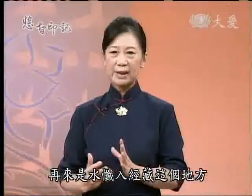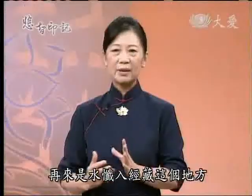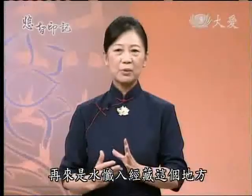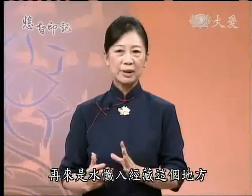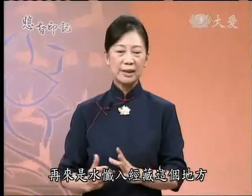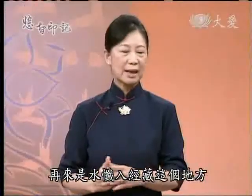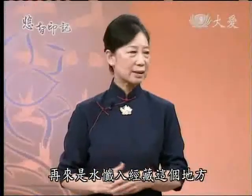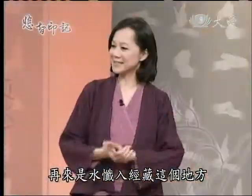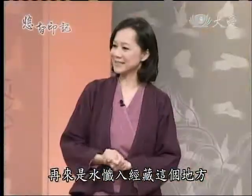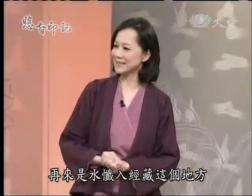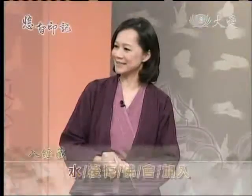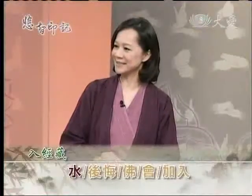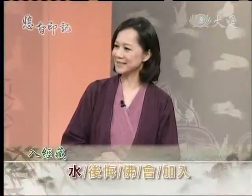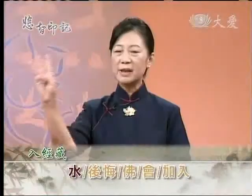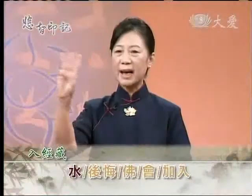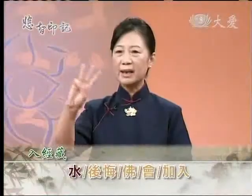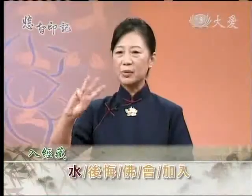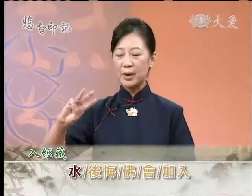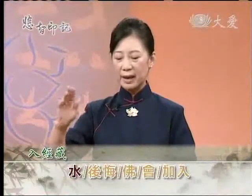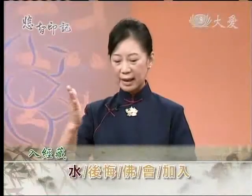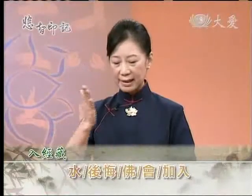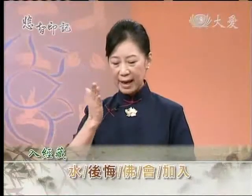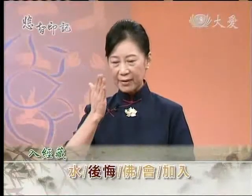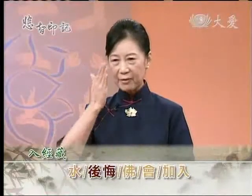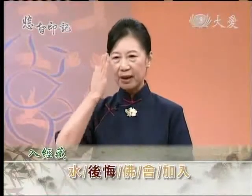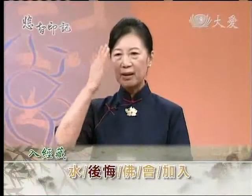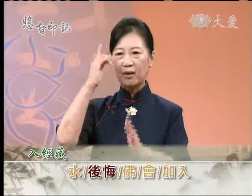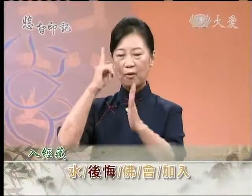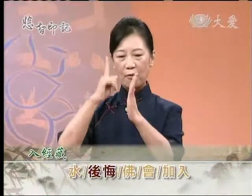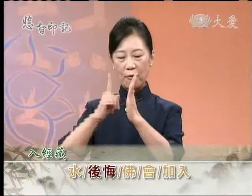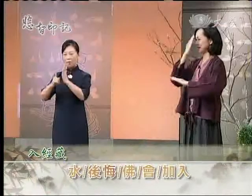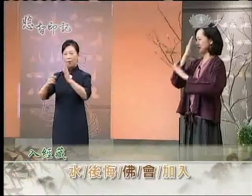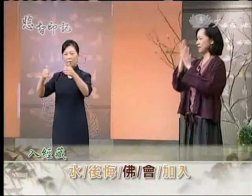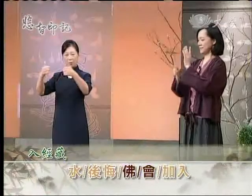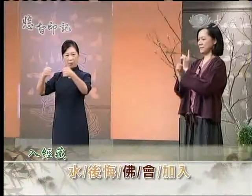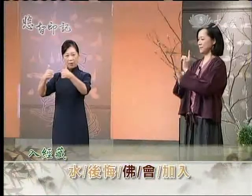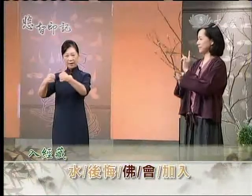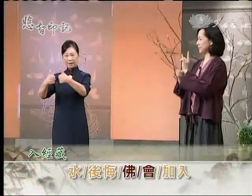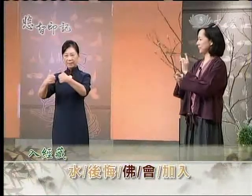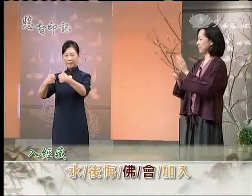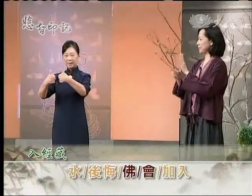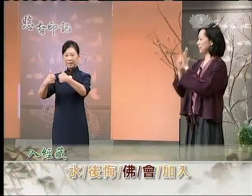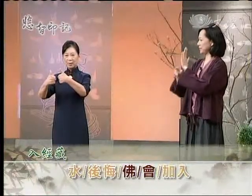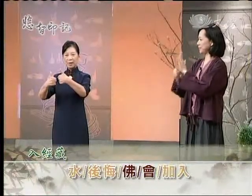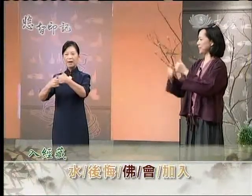忏入金藏这个地方，嗯嗯，那我们就打一个水，忏悔， 忏 佛，会 佛，哦，佛